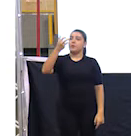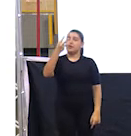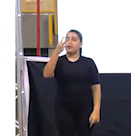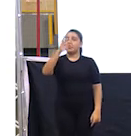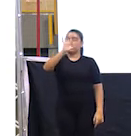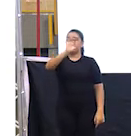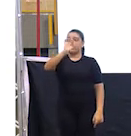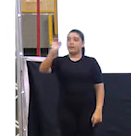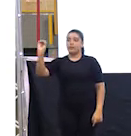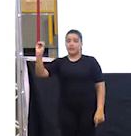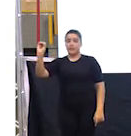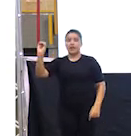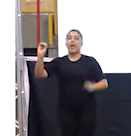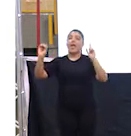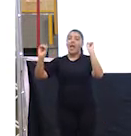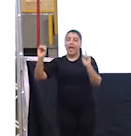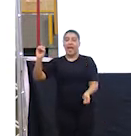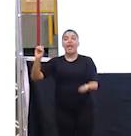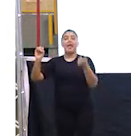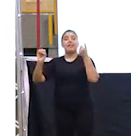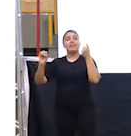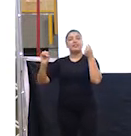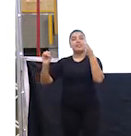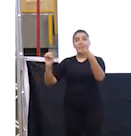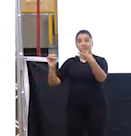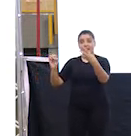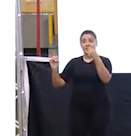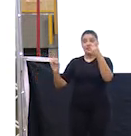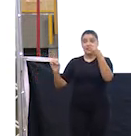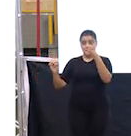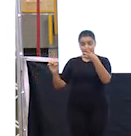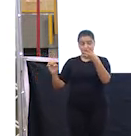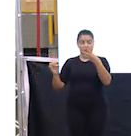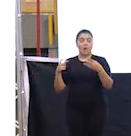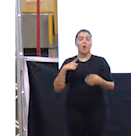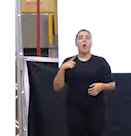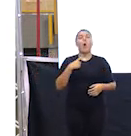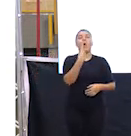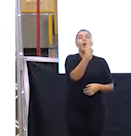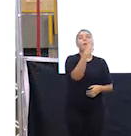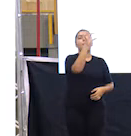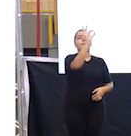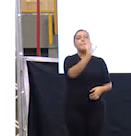1.300? 13. 1% de